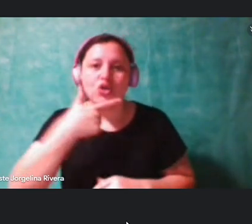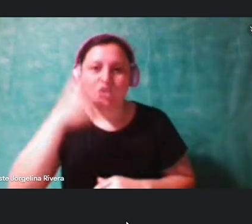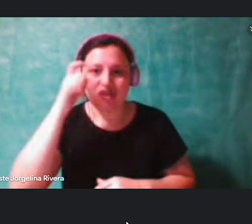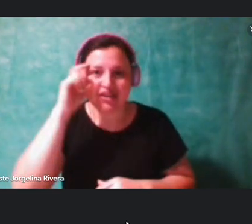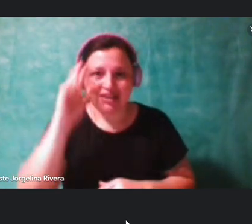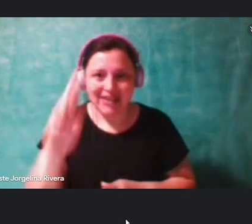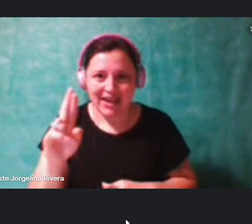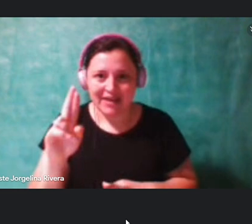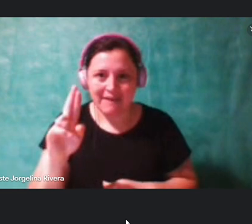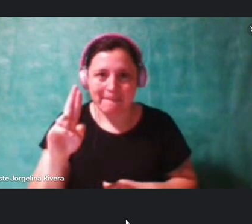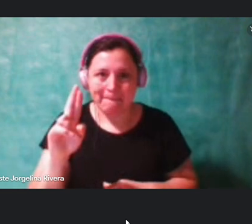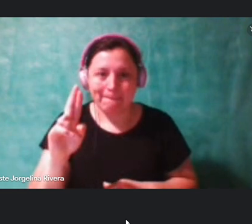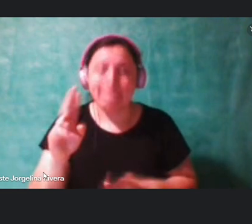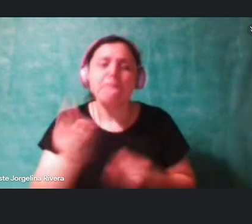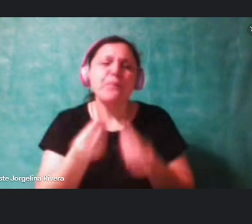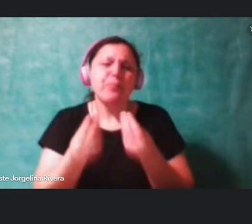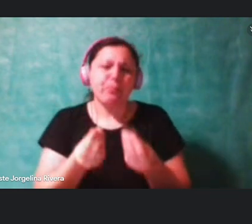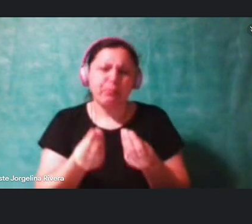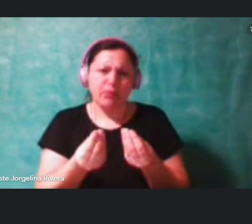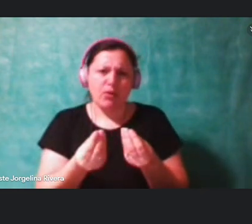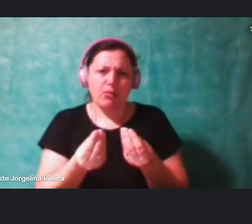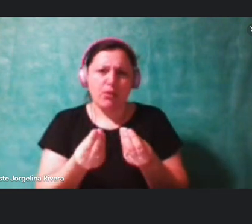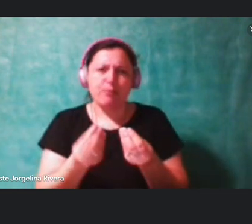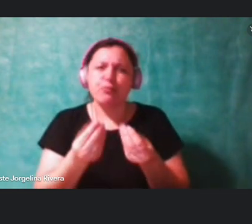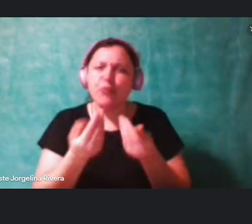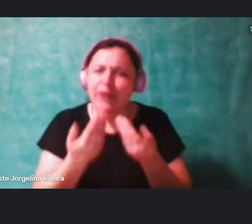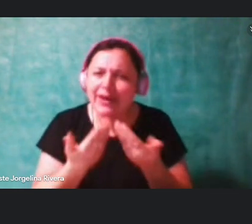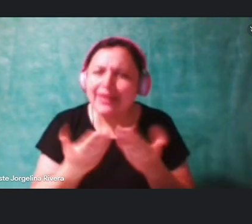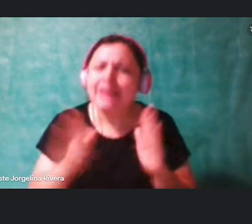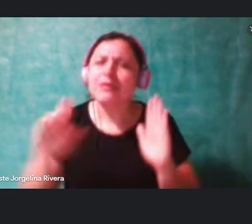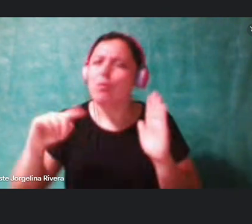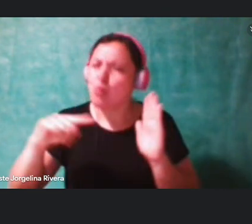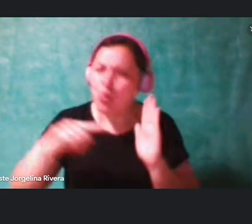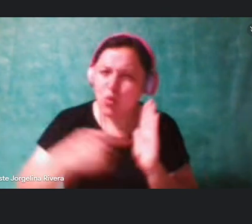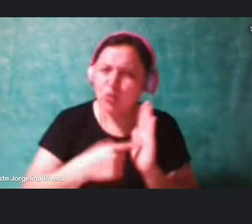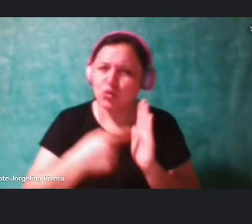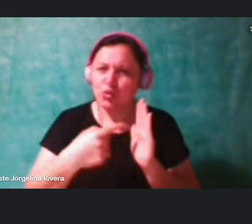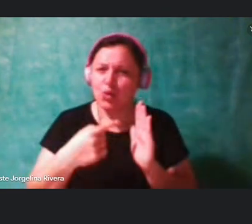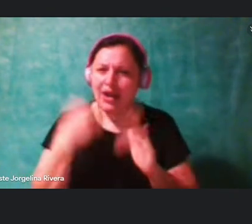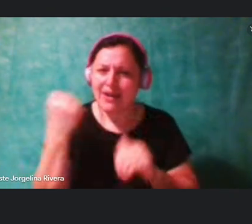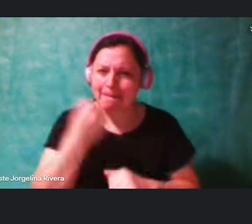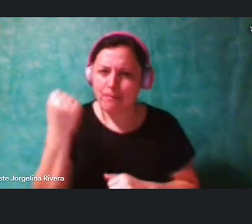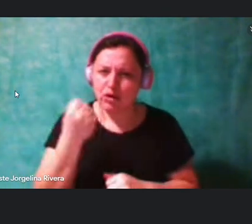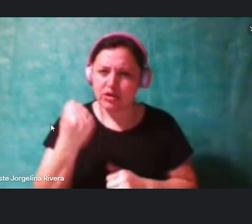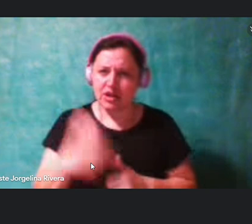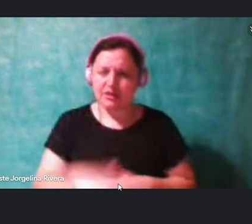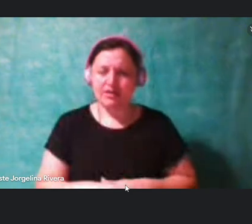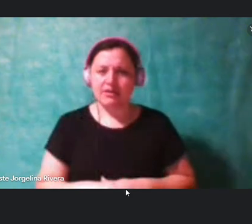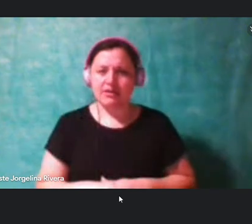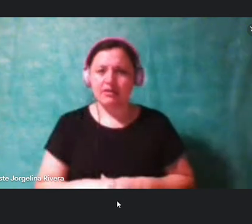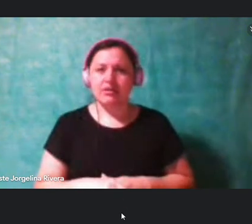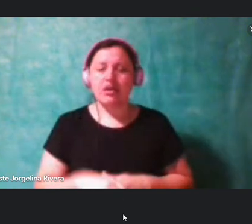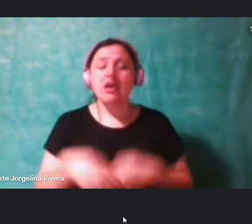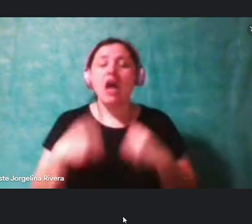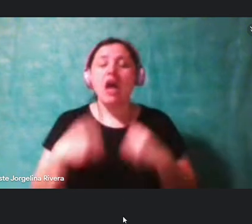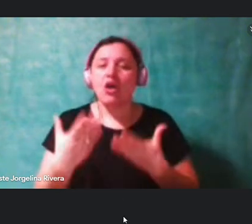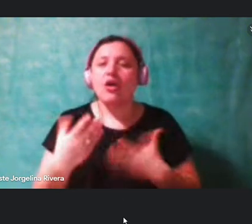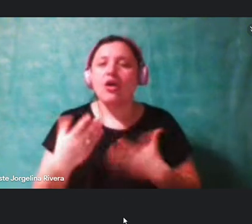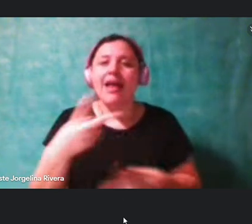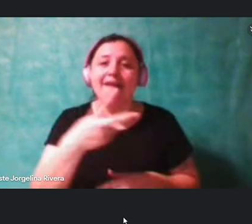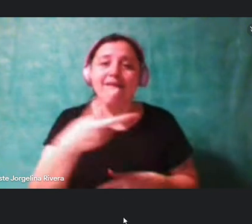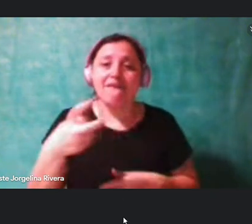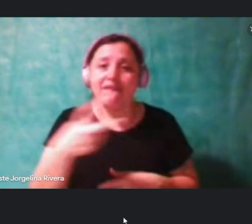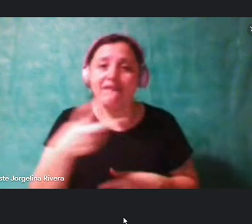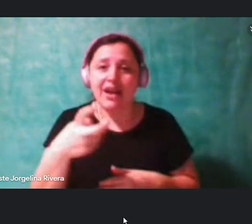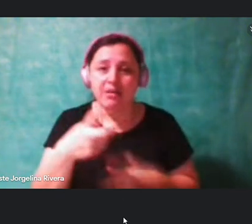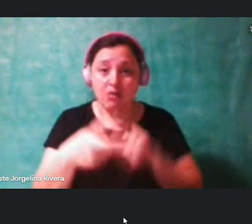en algunos casos puntuales. Pero si no, cuando está como auxiliar, o sea, seguido de otro verbo, va a ser